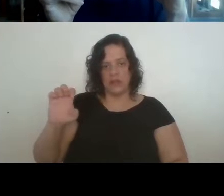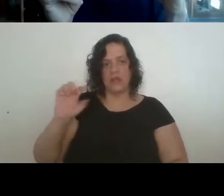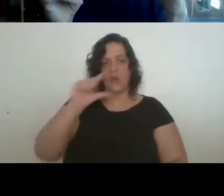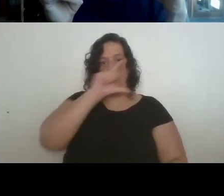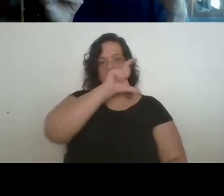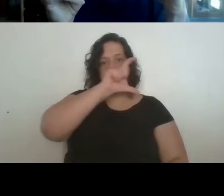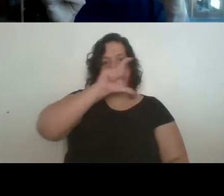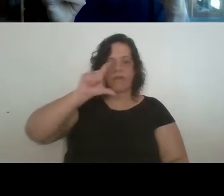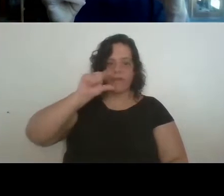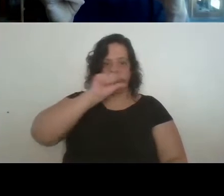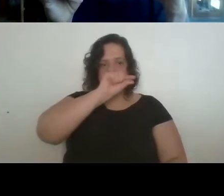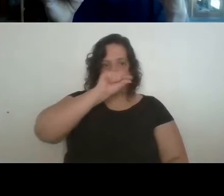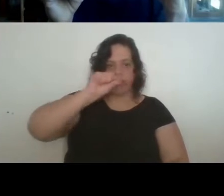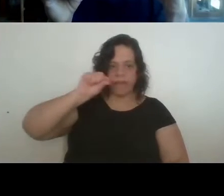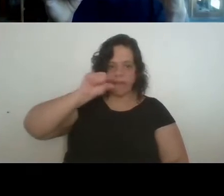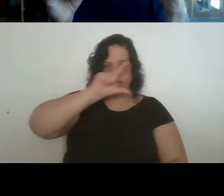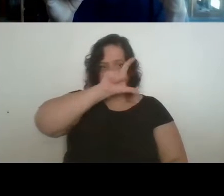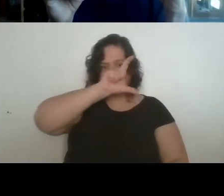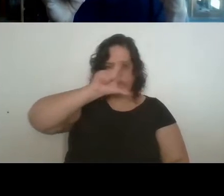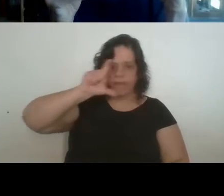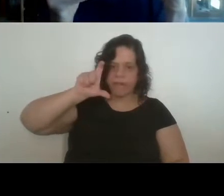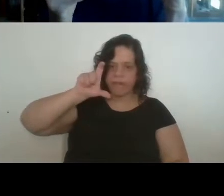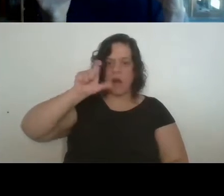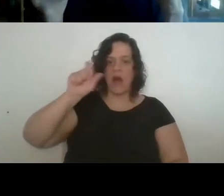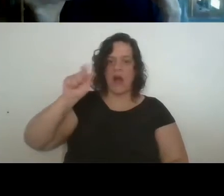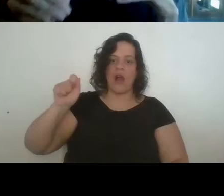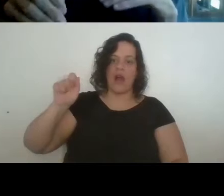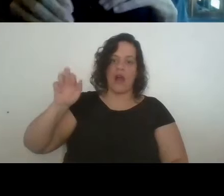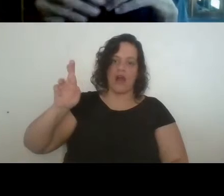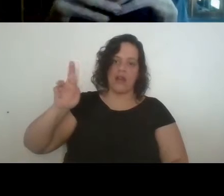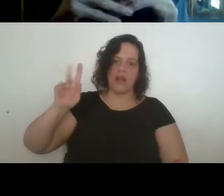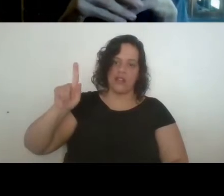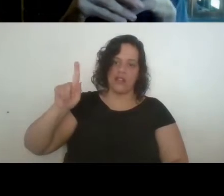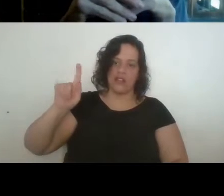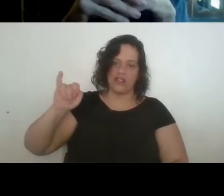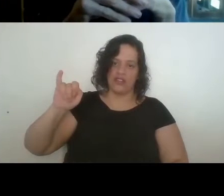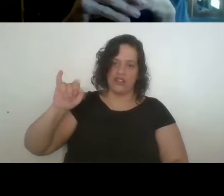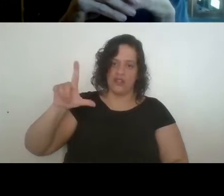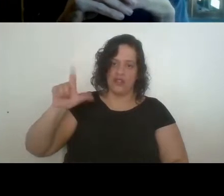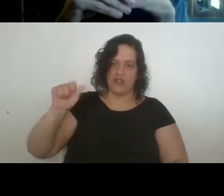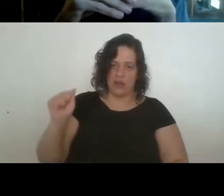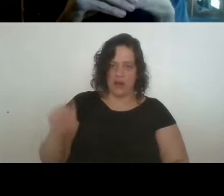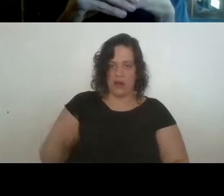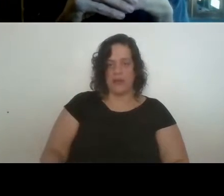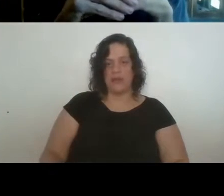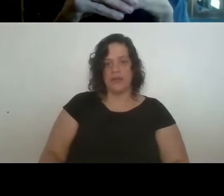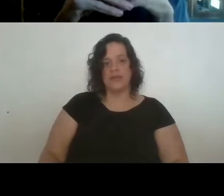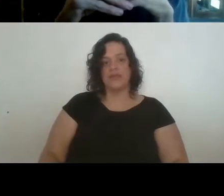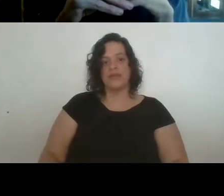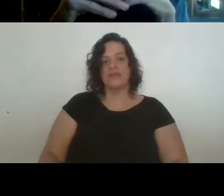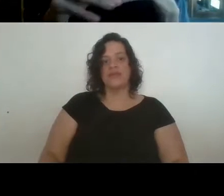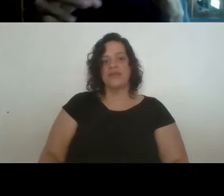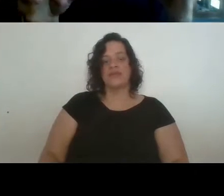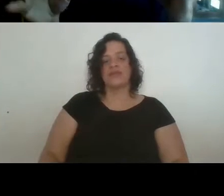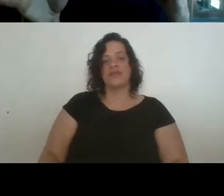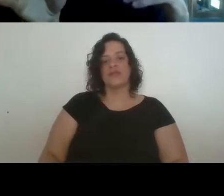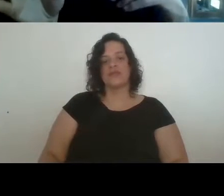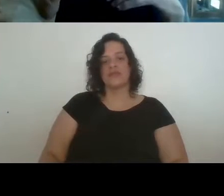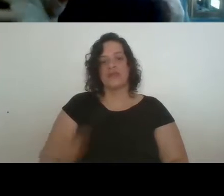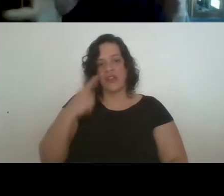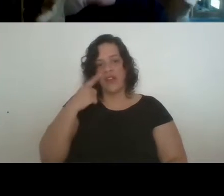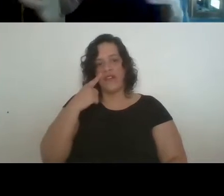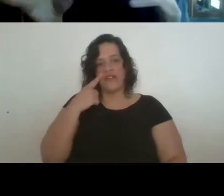superficial aí maior de argila. Se a gente olha, então, embaixo do lado direito, a gente vê essas